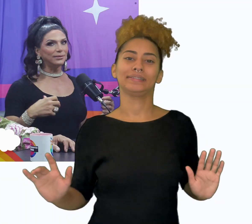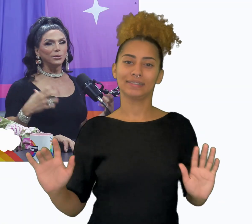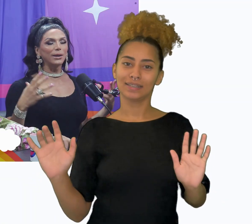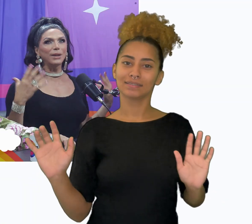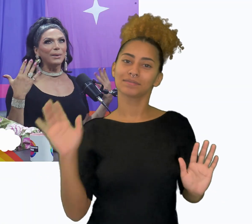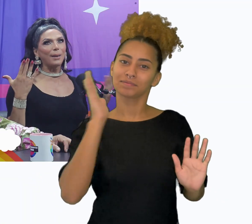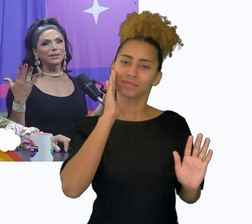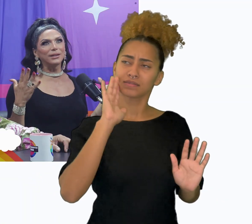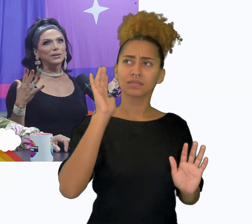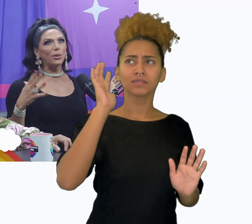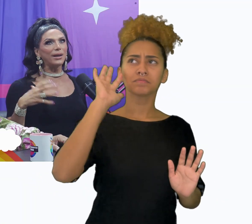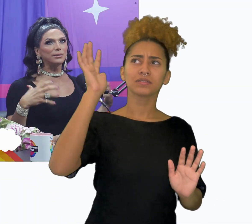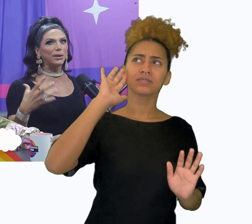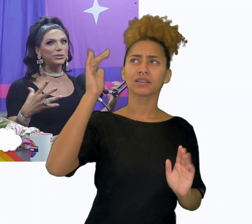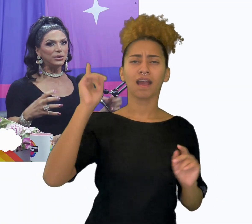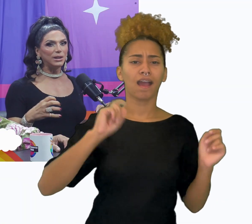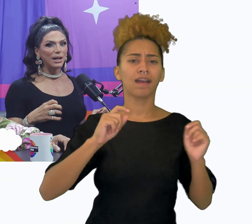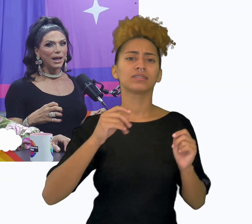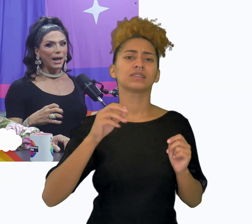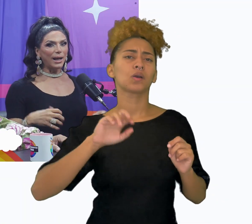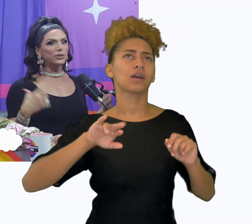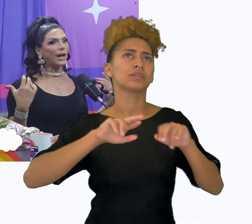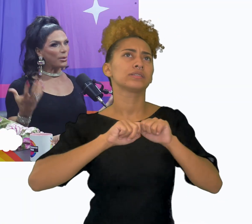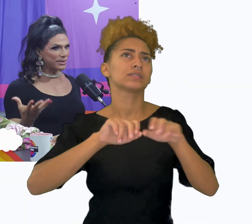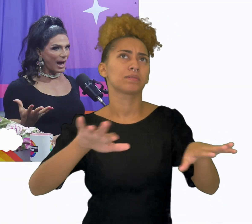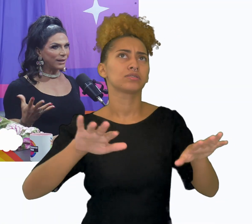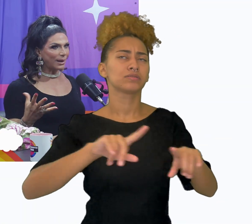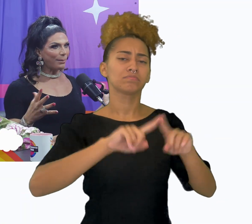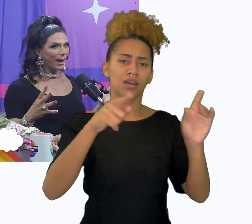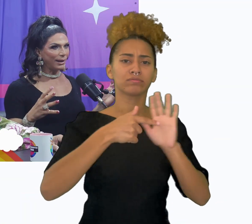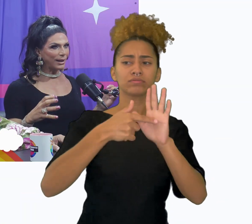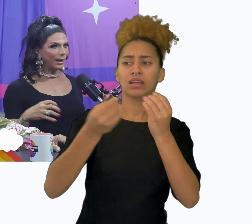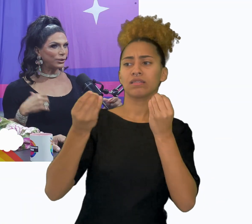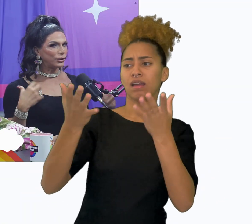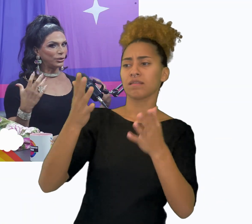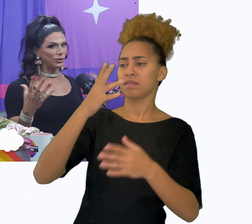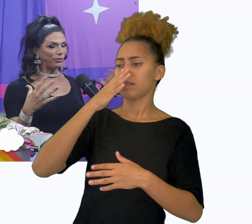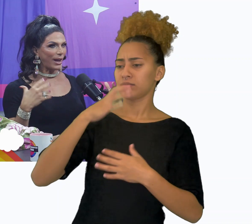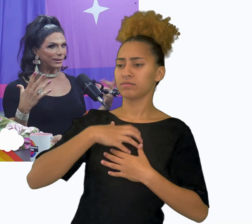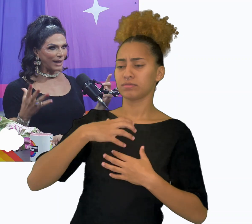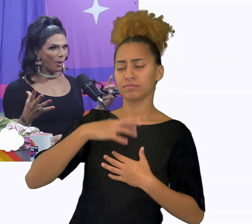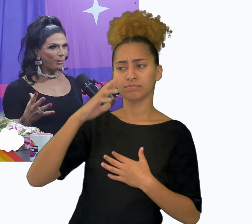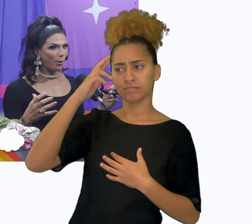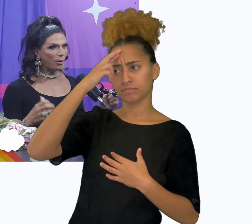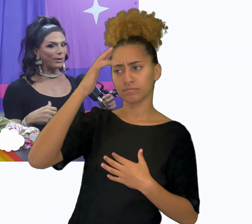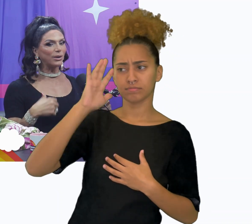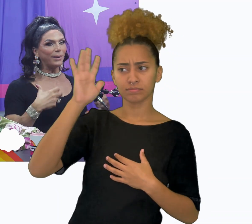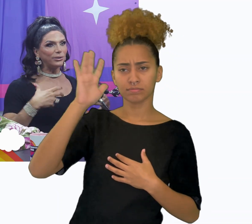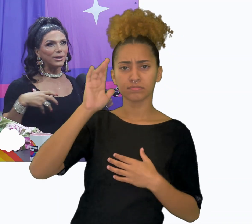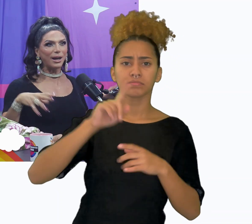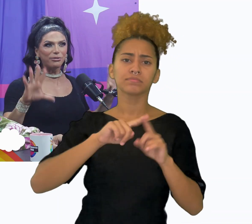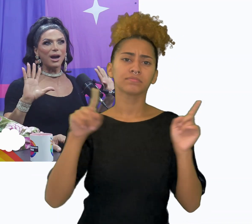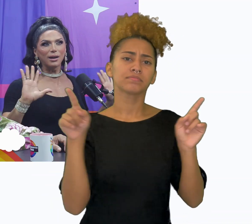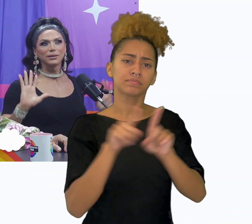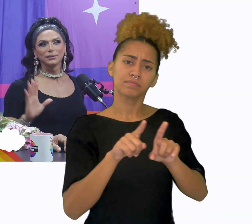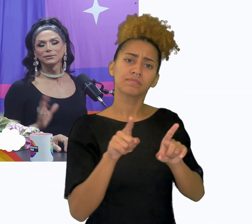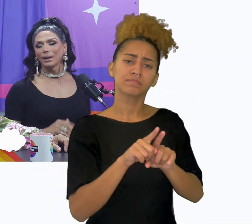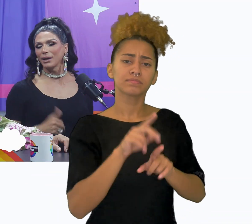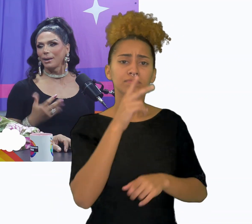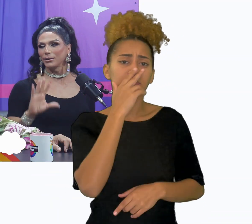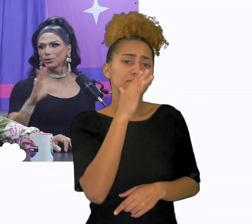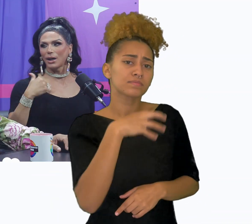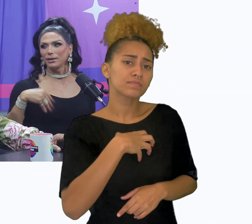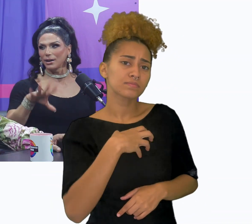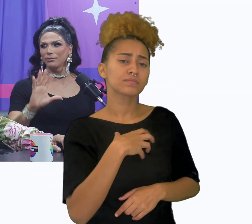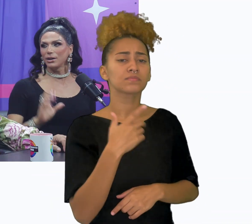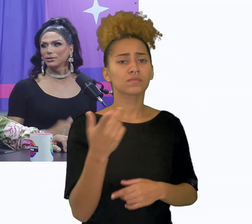Isso não é, na minha cabeça ainda não era expandir. Era de causar também, né? De flertar um pouco, mas também de levar. Na